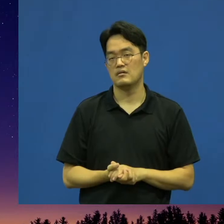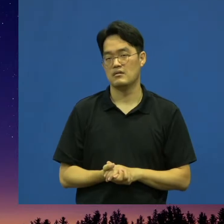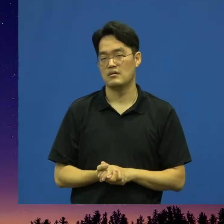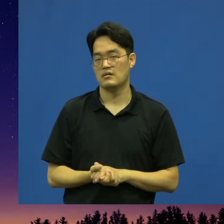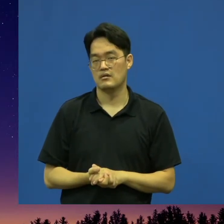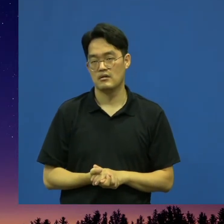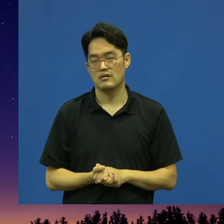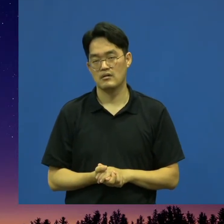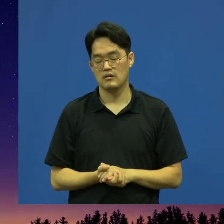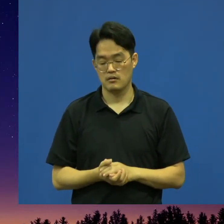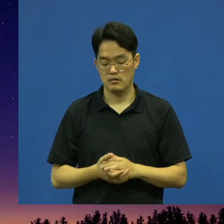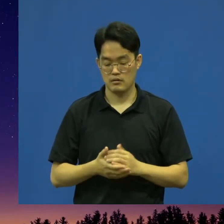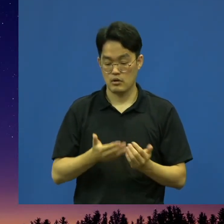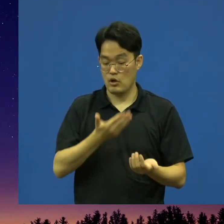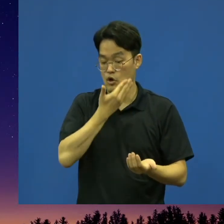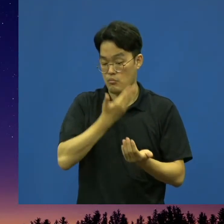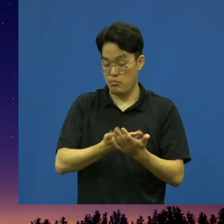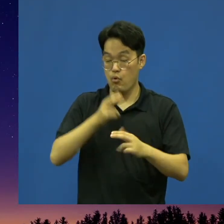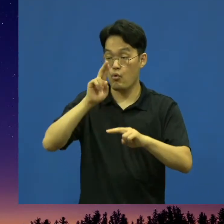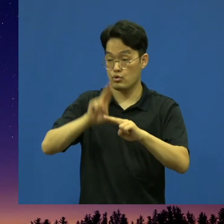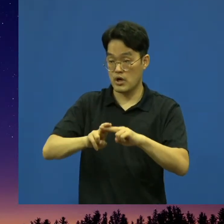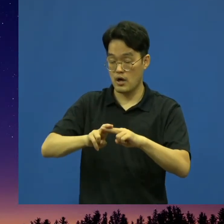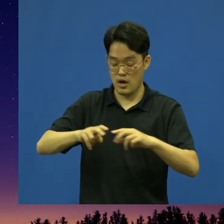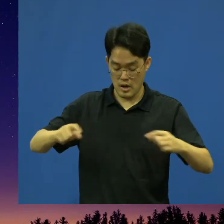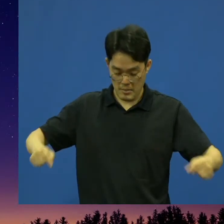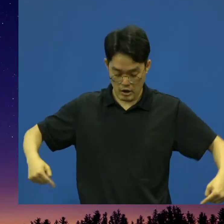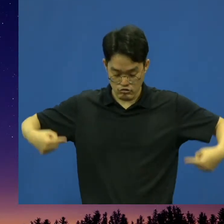그 보좌에 바퀴가 있어요.